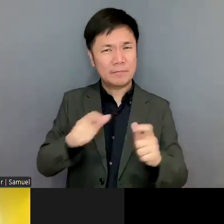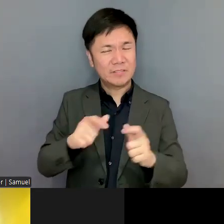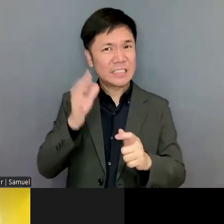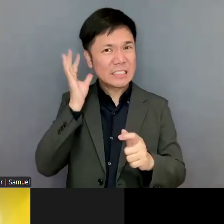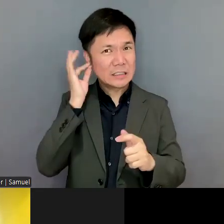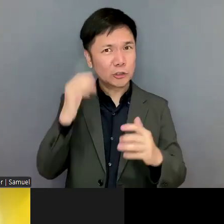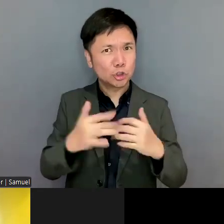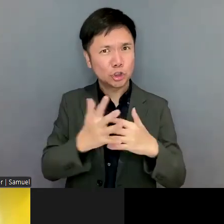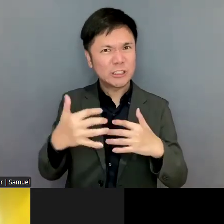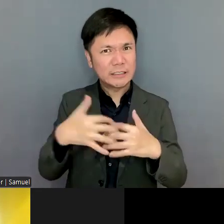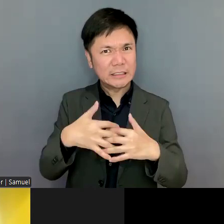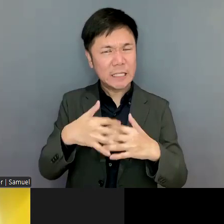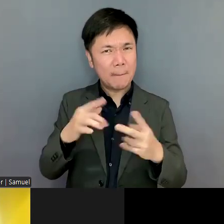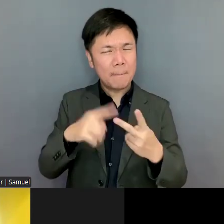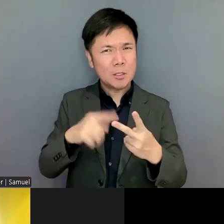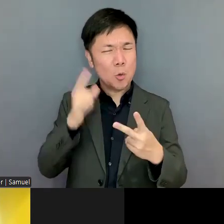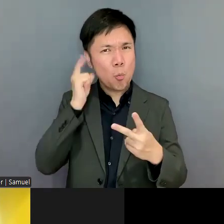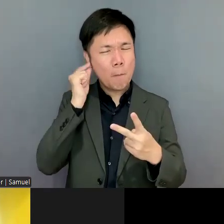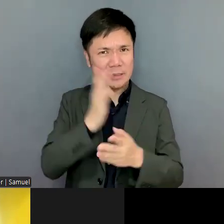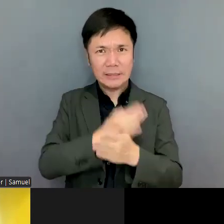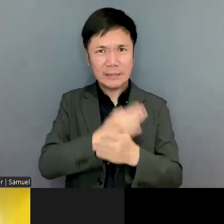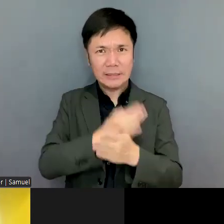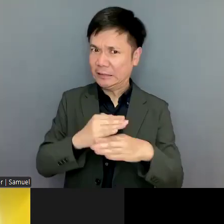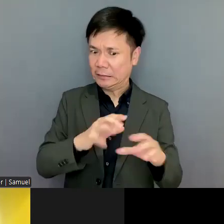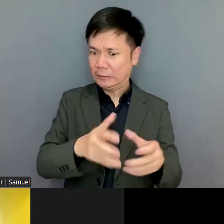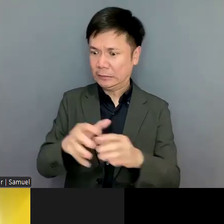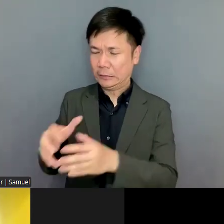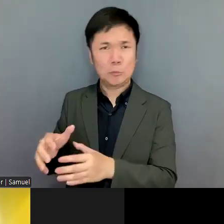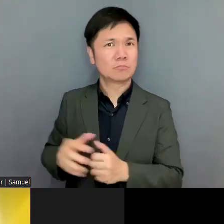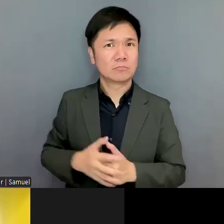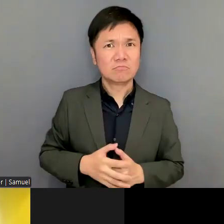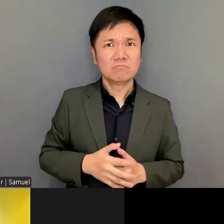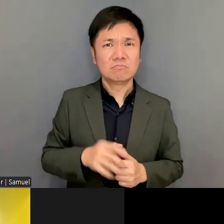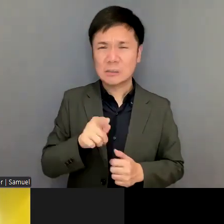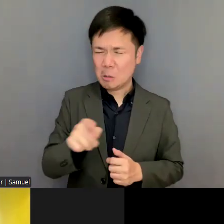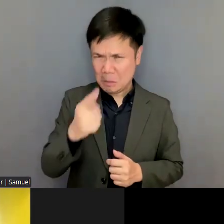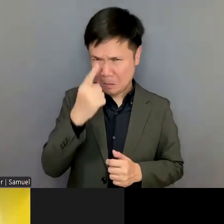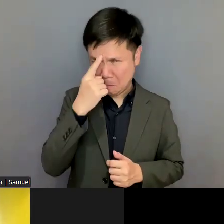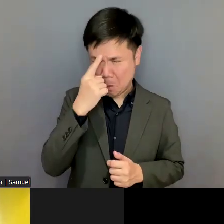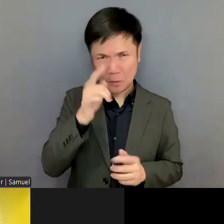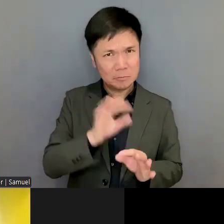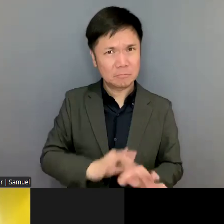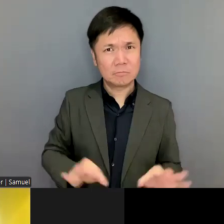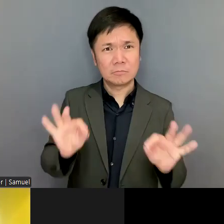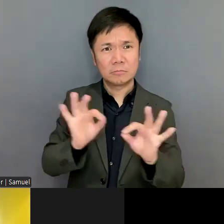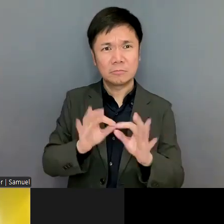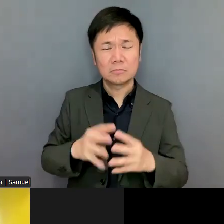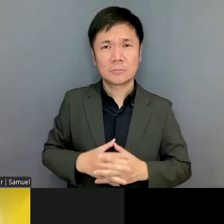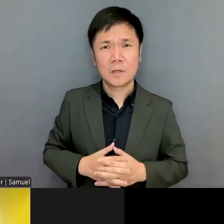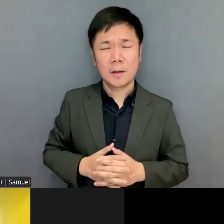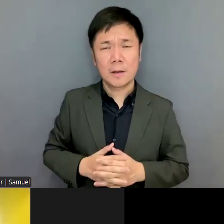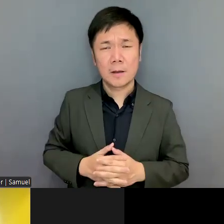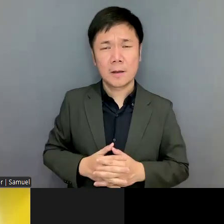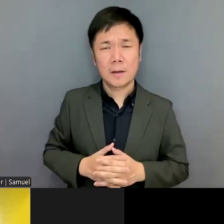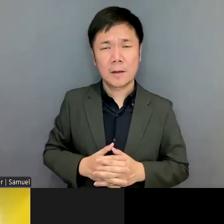and importante women ponerlo, with disabilities. porque It's very finalmente important to en el momento en que bear in nosotros no mind ejercemos because esta justicia climática, todos los beneficios,